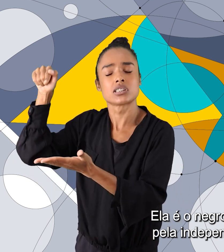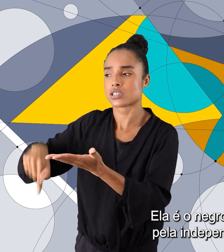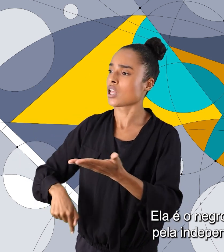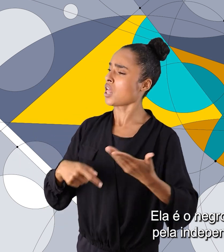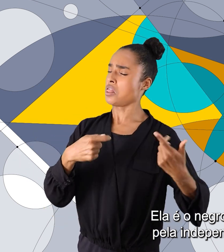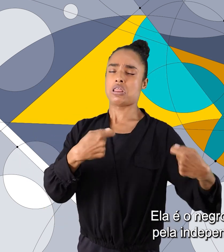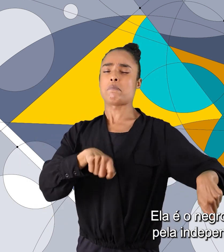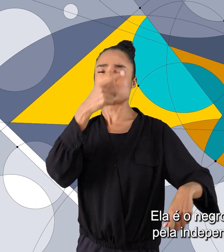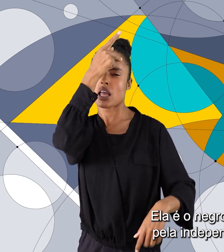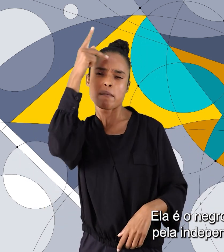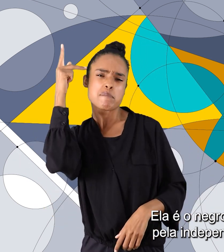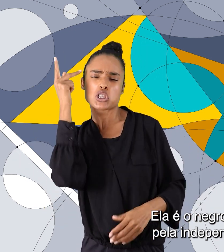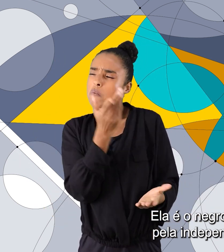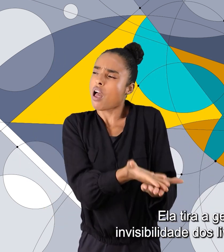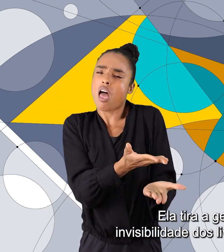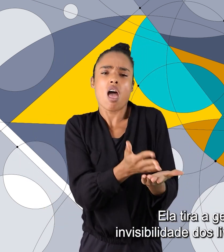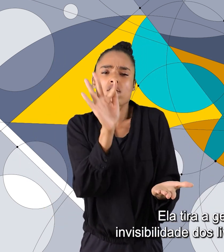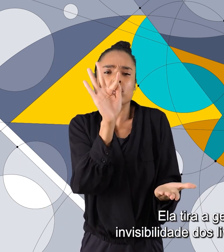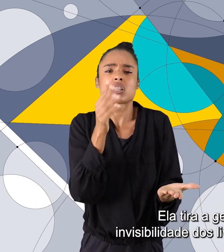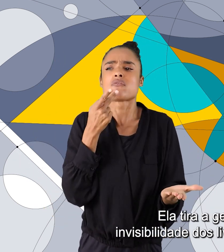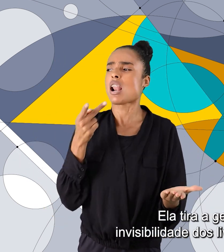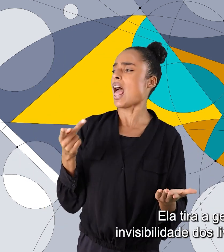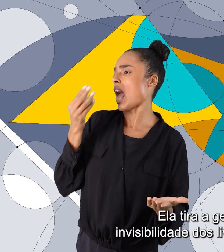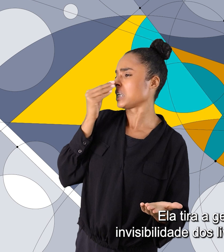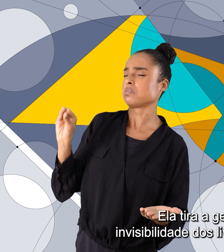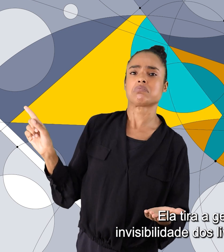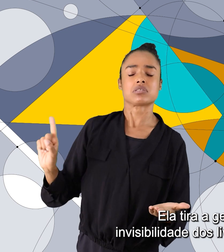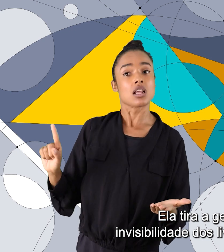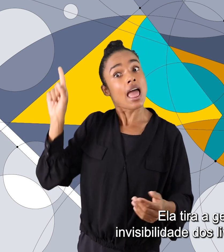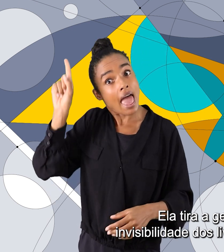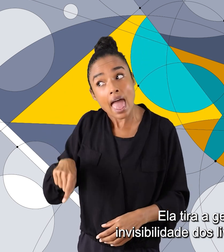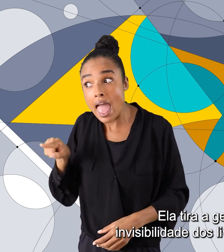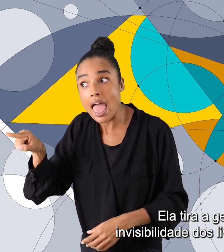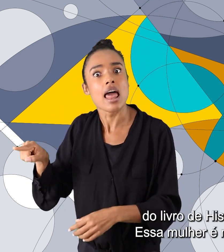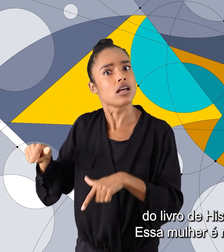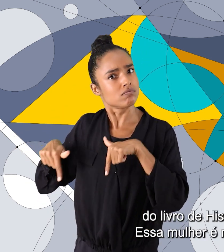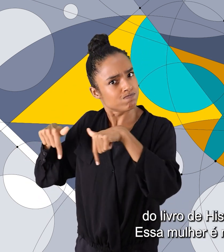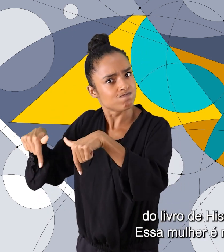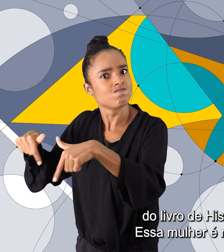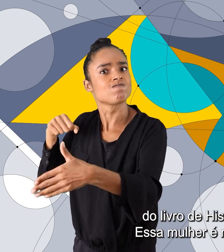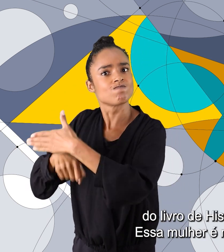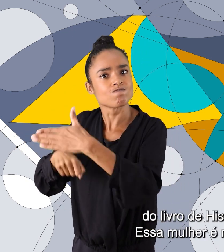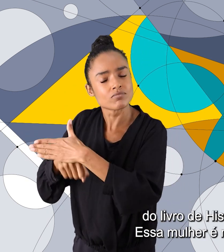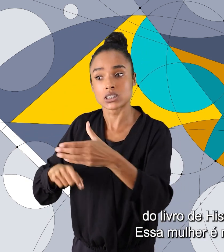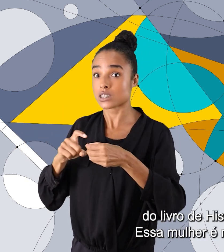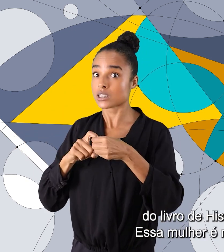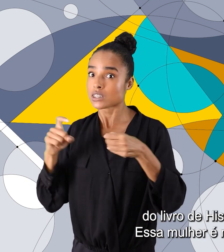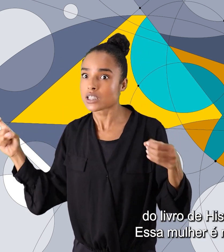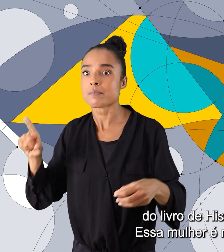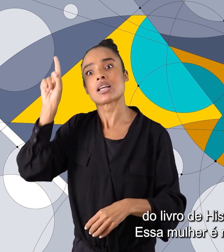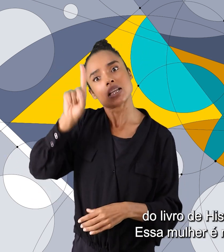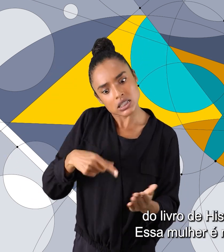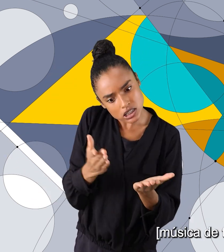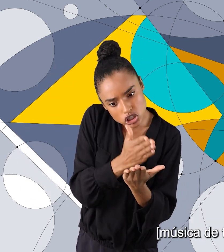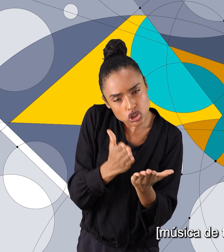o negro na luta pela independência. Ela tira a gente da invisibilidade dos livros didáticos, do livro de história. Essa mulher é